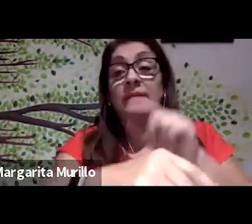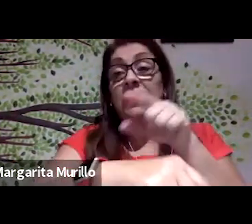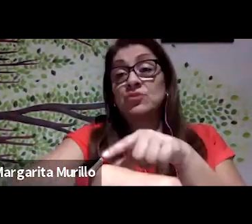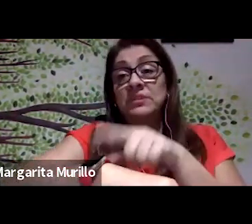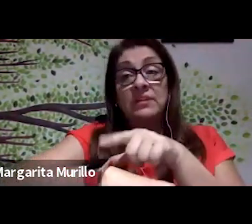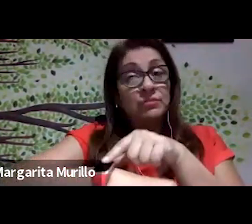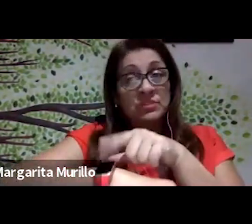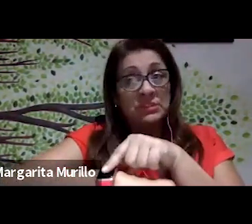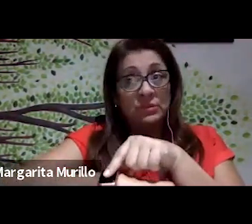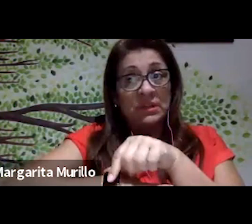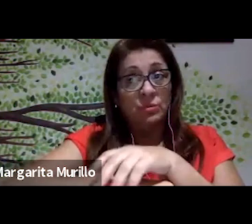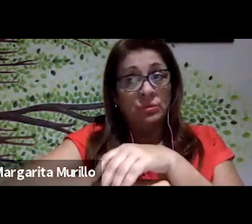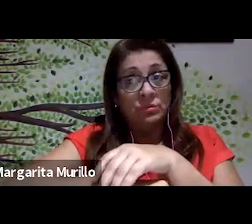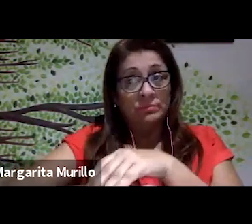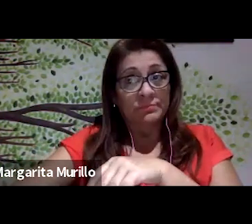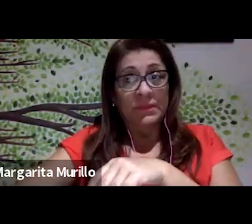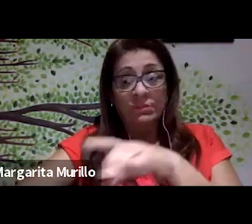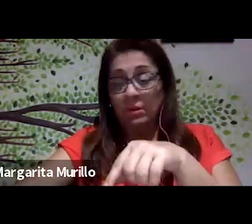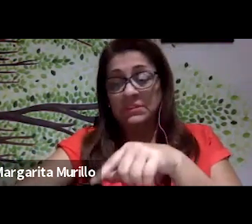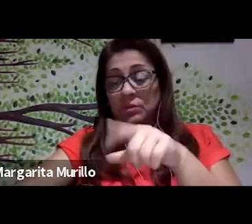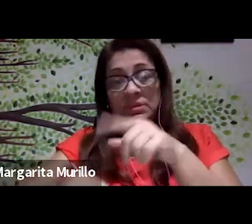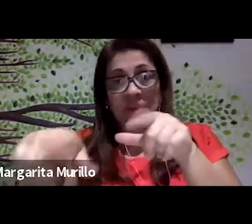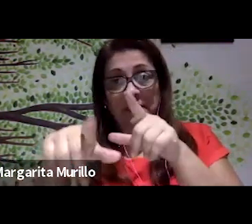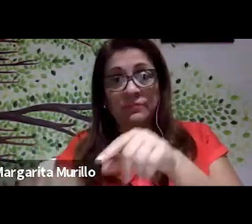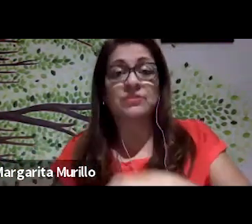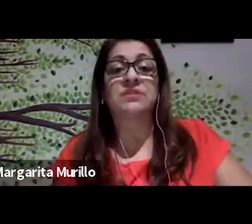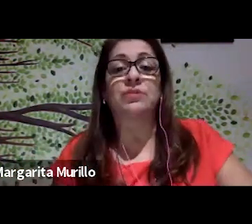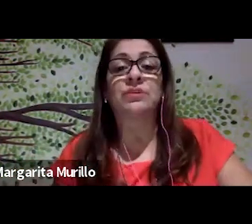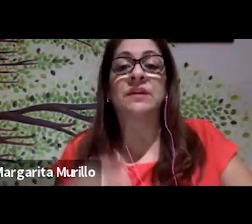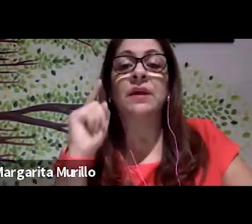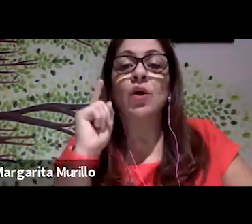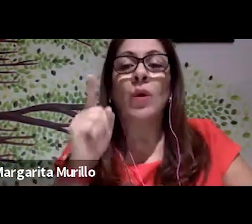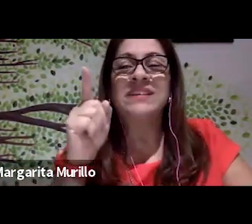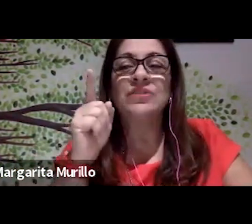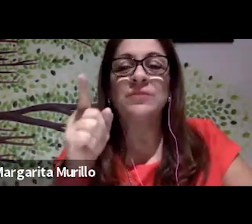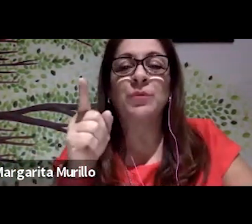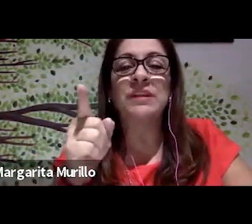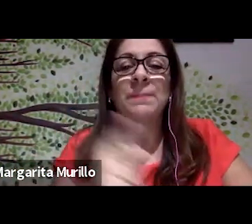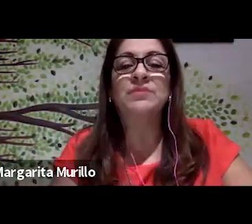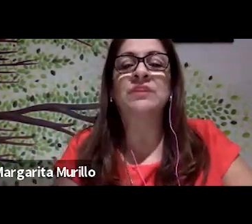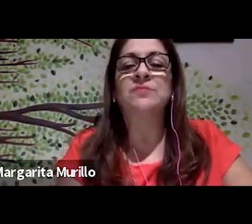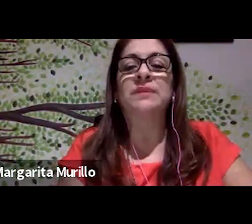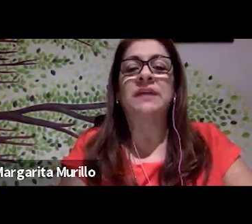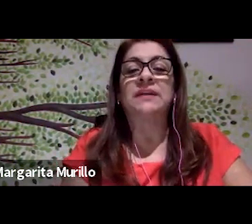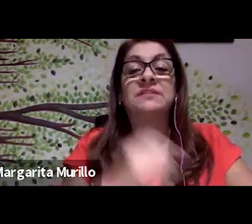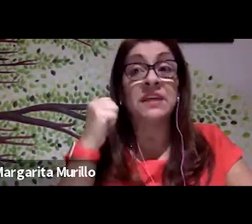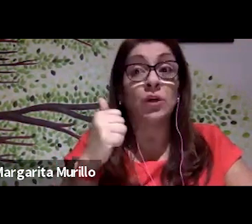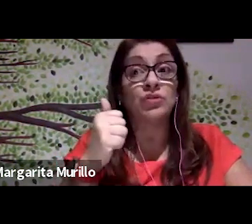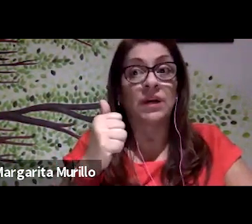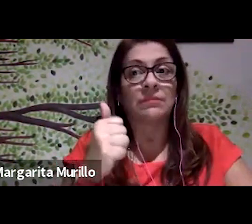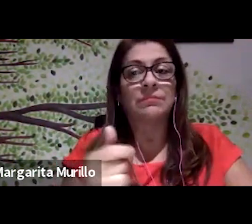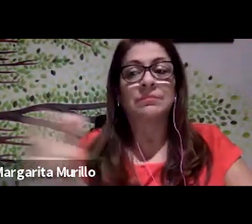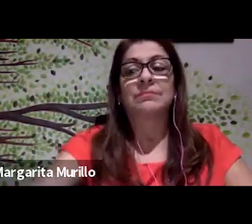de hecho hay teléfonos que se lo dicen a uno o sea hay pruebas que se lo dicen hay teléfonos que se lo dicen Cuántas horas por día pasa usted las pantallas